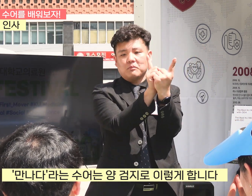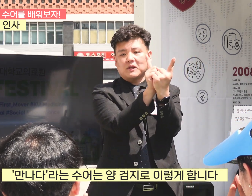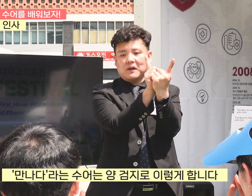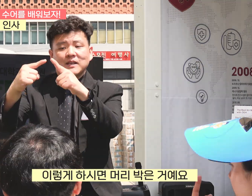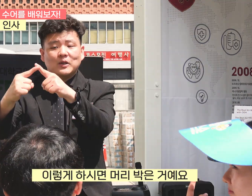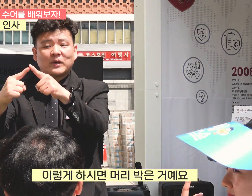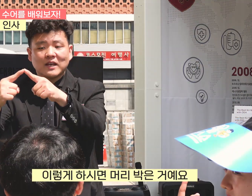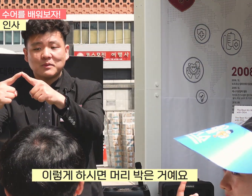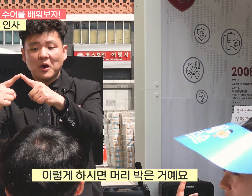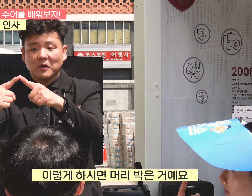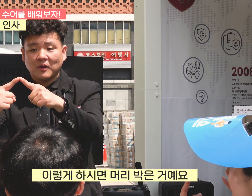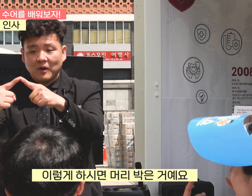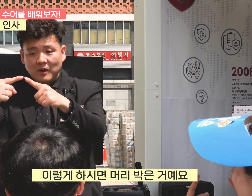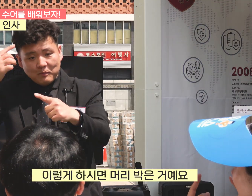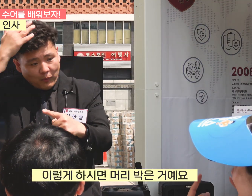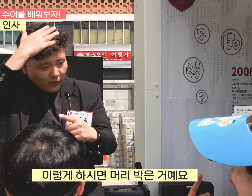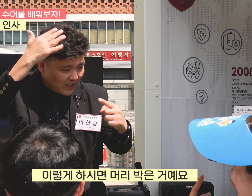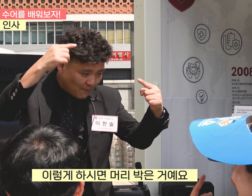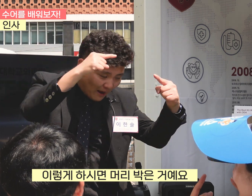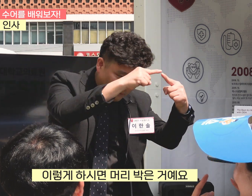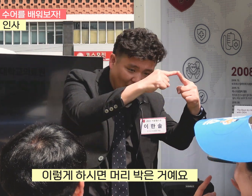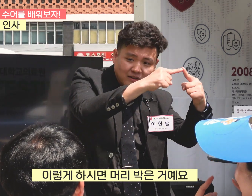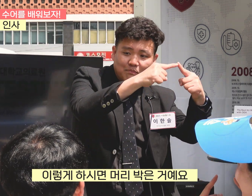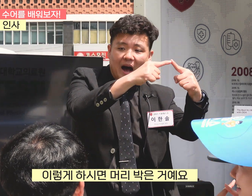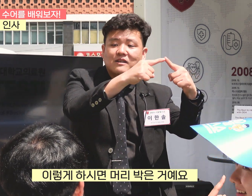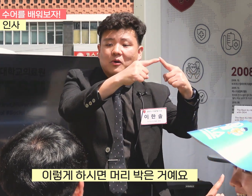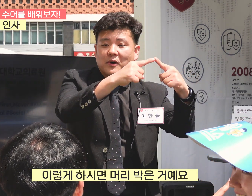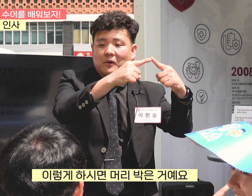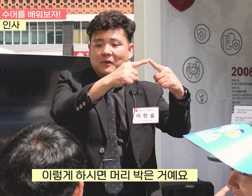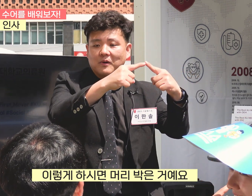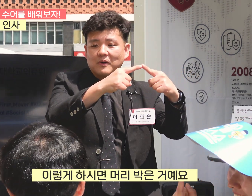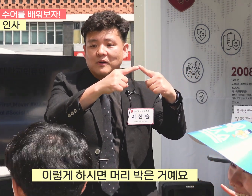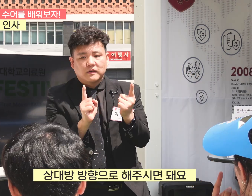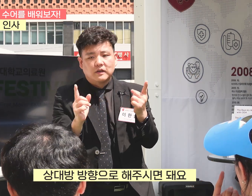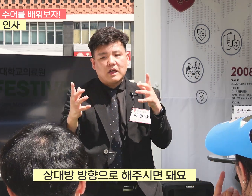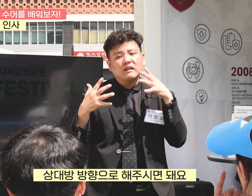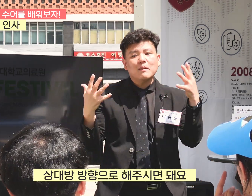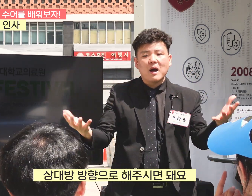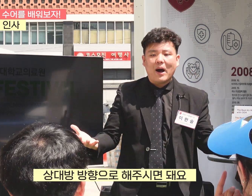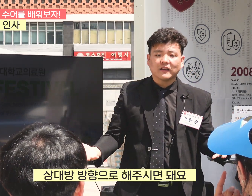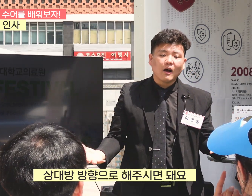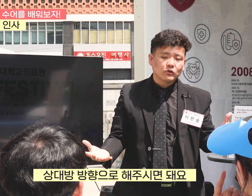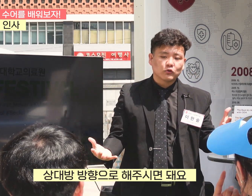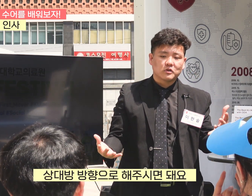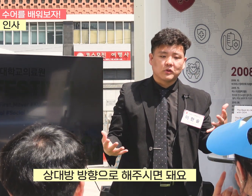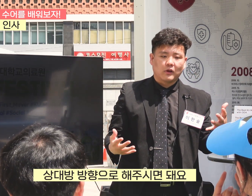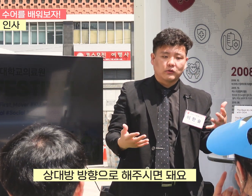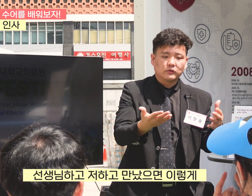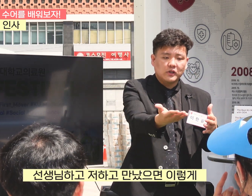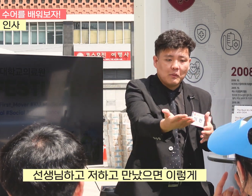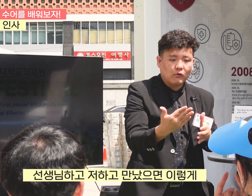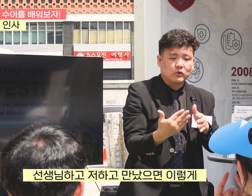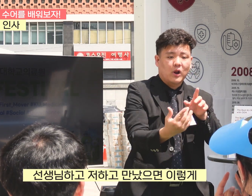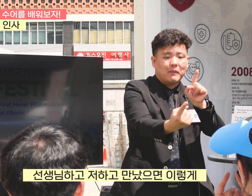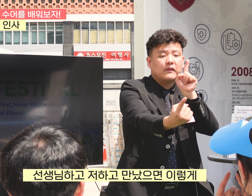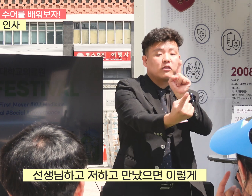합니다. 이렇게 하시면 머리가 박은 거예요. 그 상대방 방향으로 해주시면 돼요. 선생님하고 저랑 만났으면